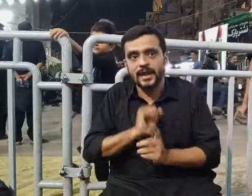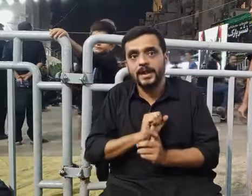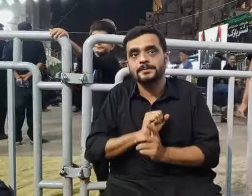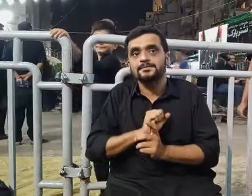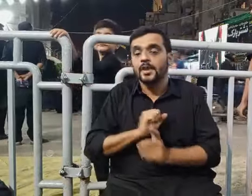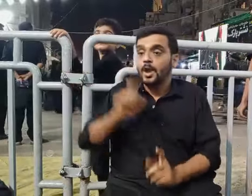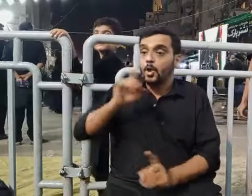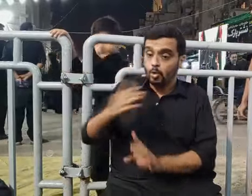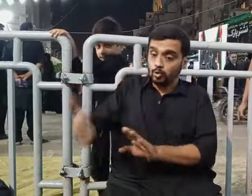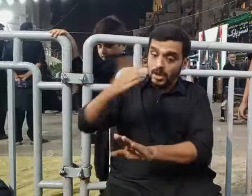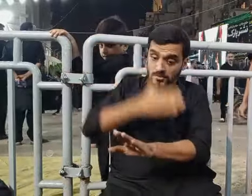کی بات کر رہا ہے.